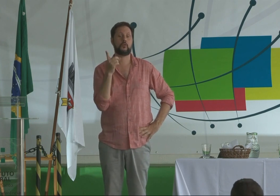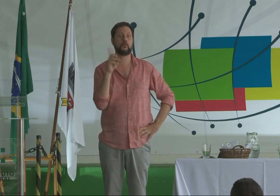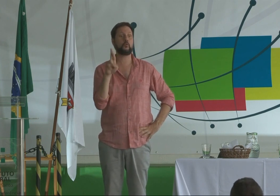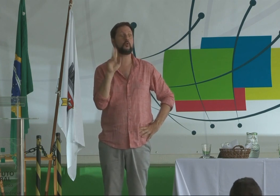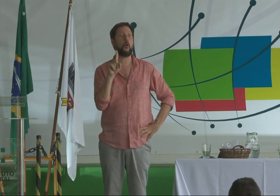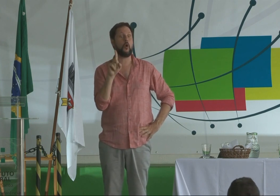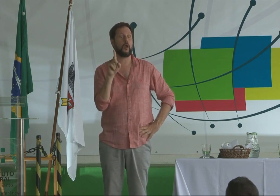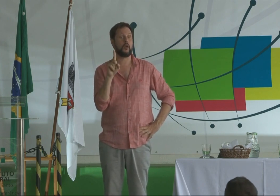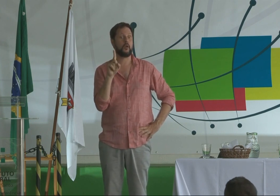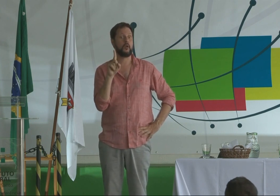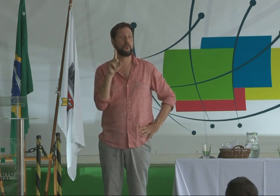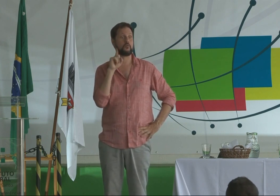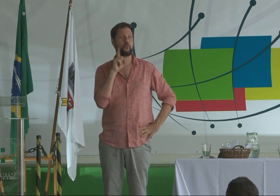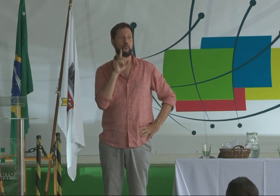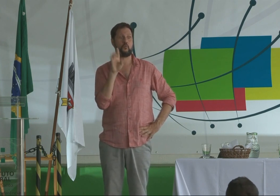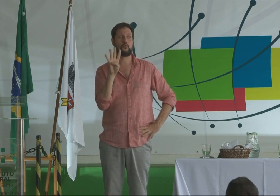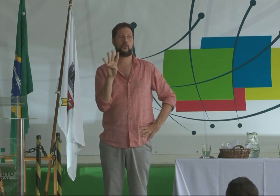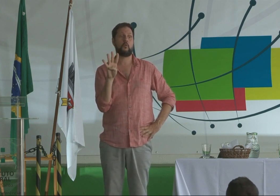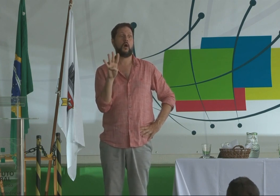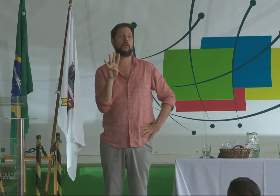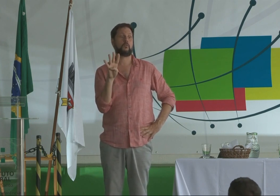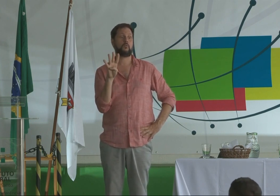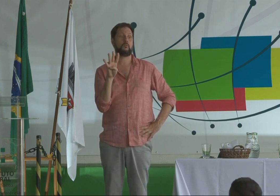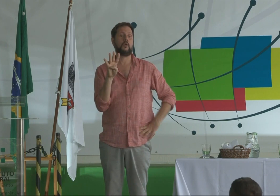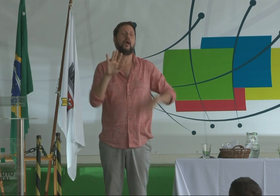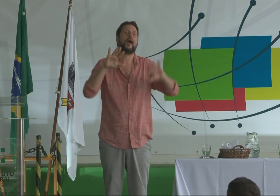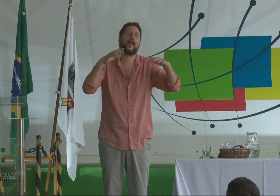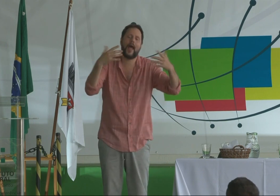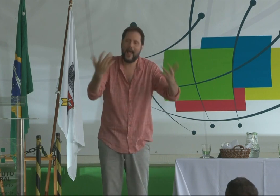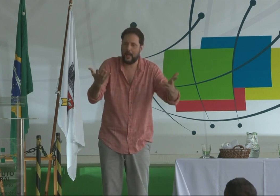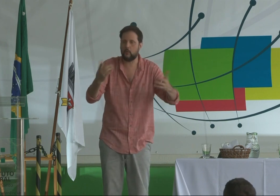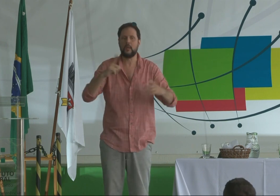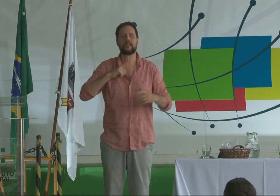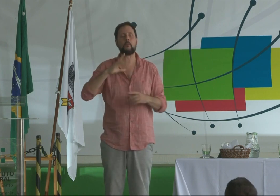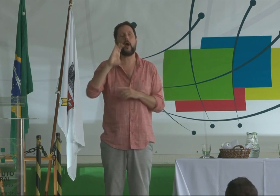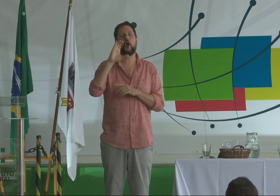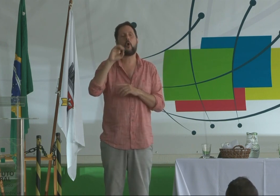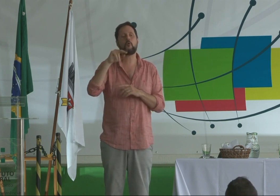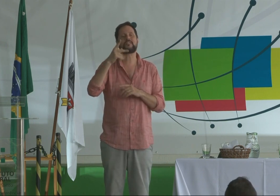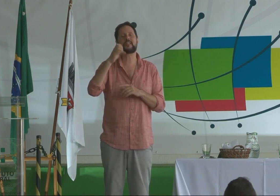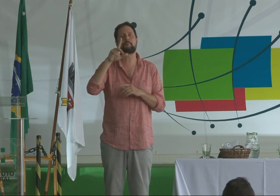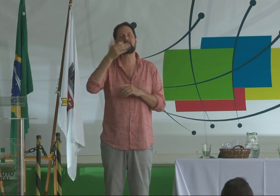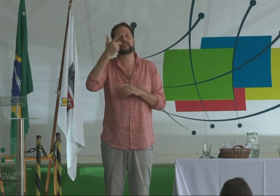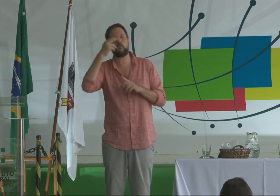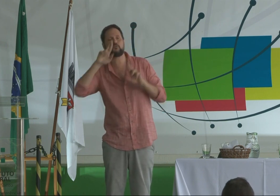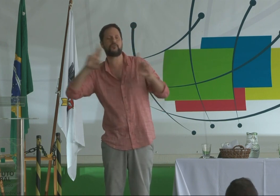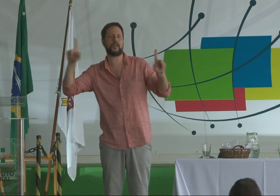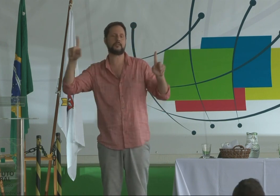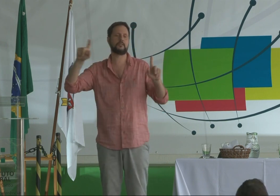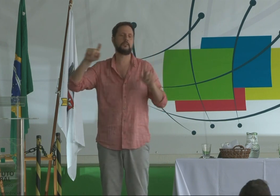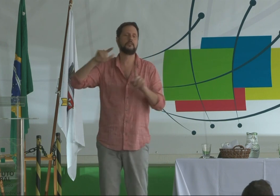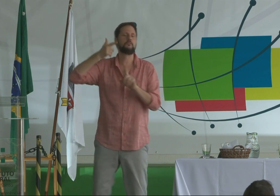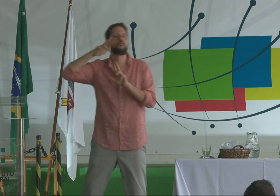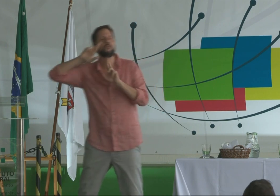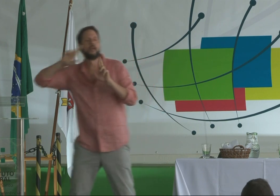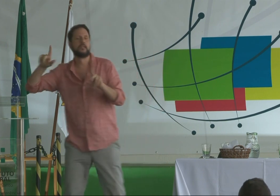doutores. Alemanha, quatro estudos doutores. É lógico, é uma concepção diferente.